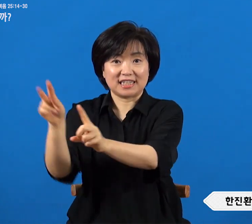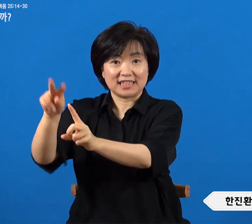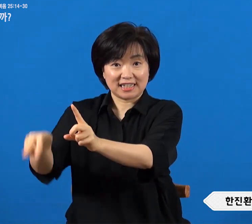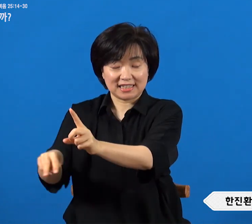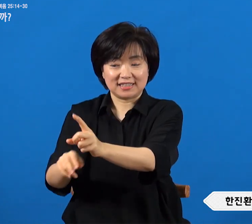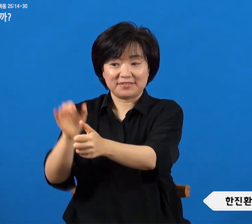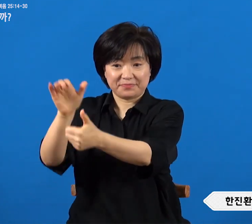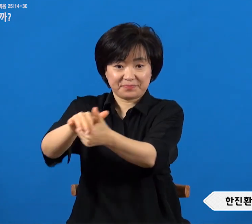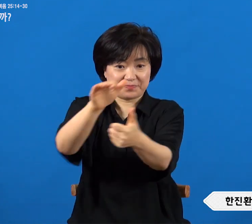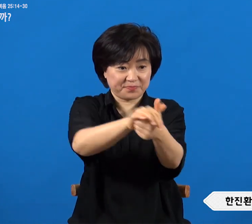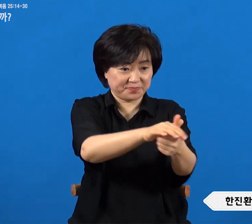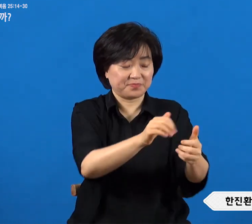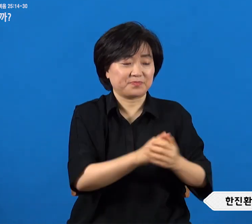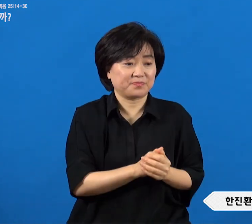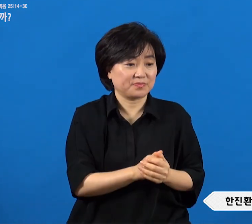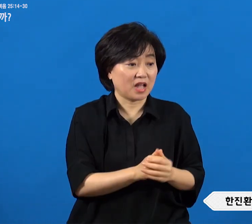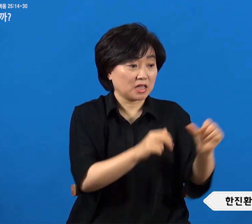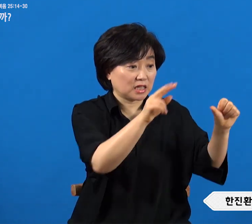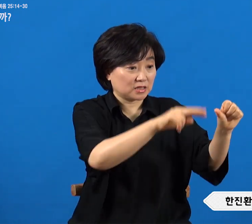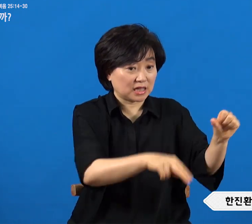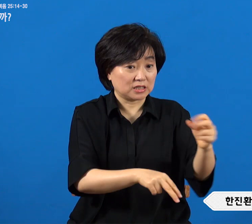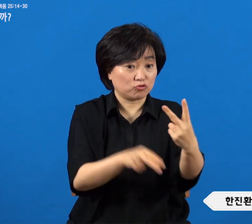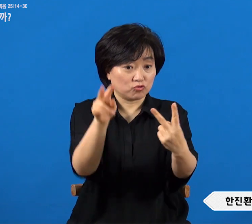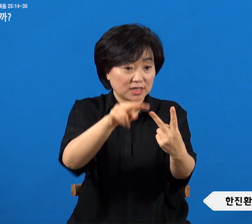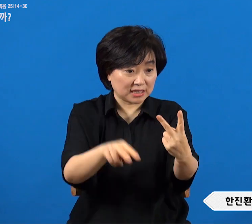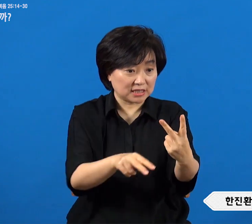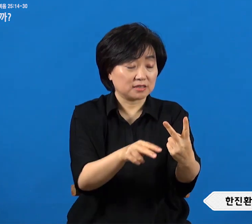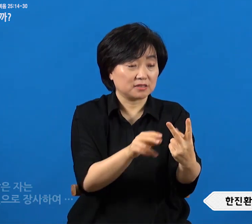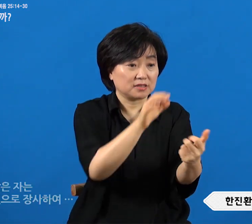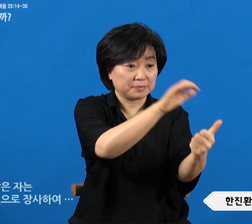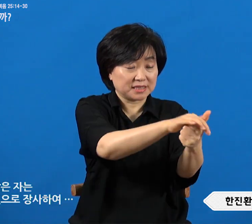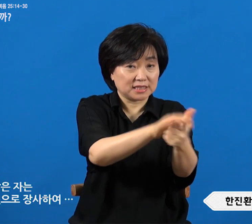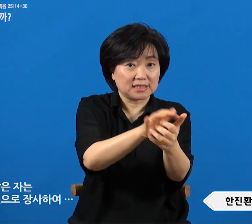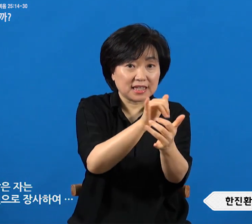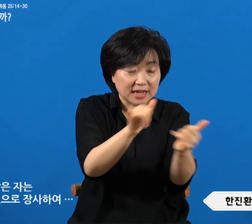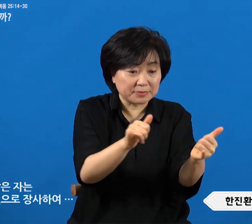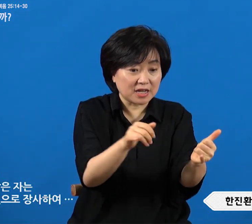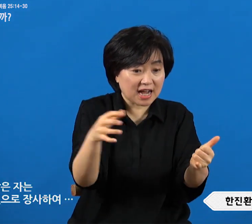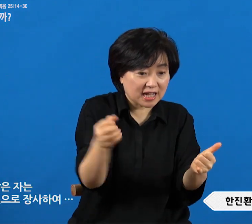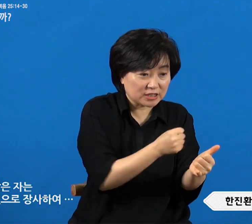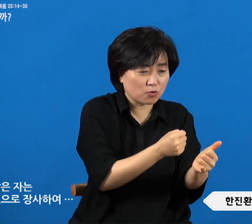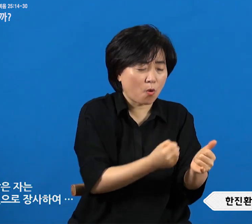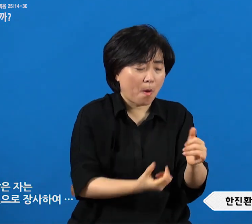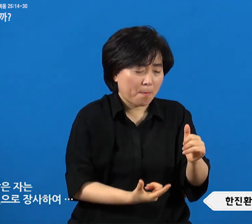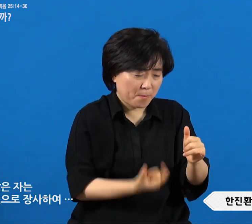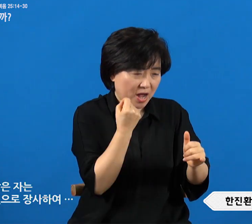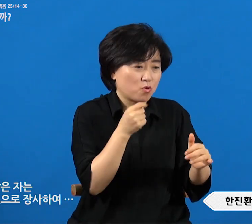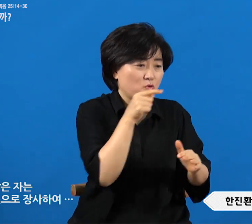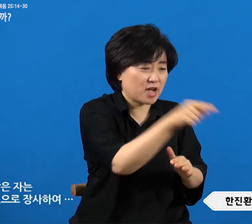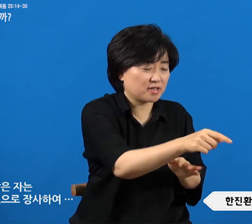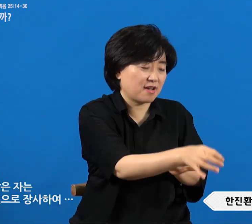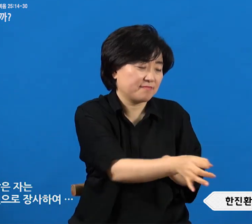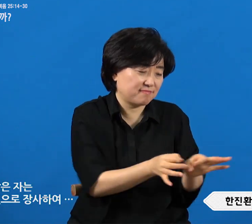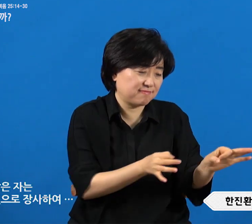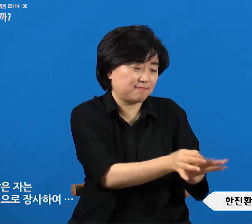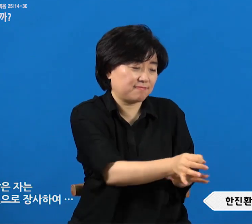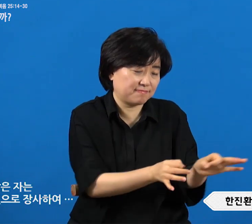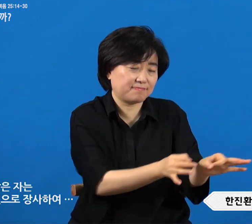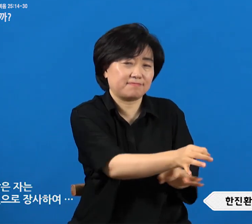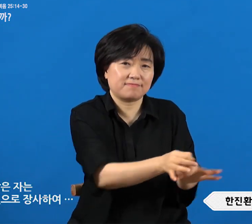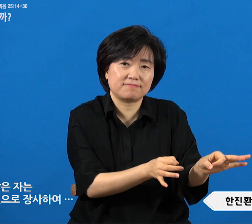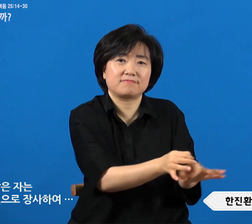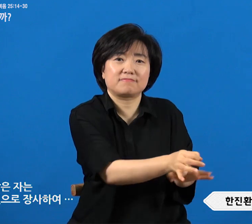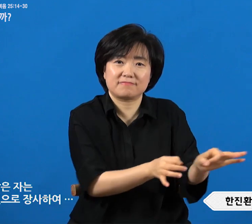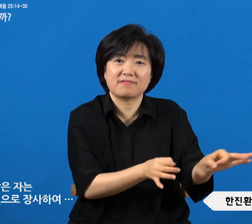그것을 가지고 장사를 했습니다. 16절 보면 5달란트 받은 자는 바로 가서 그것으로